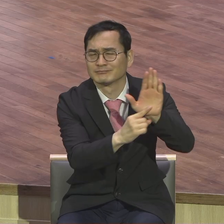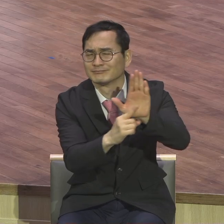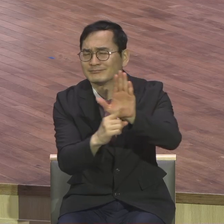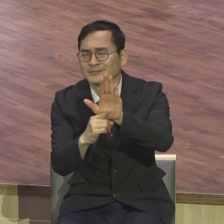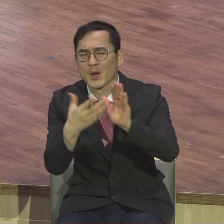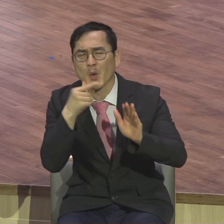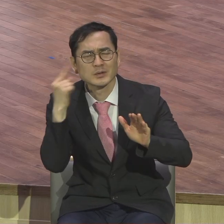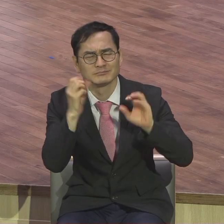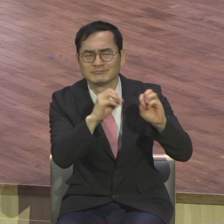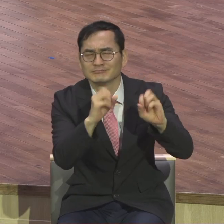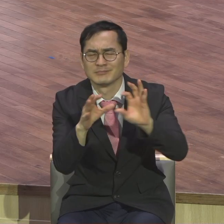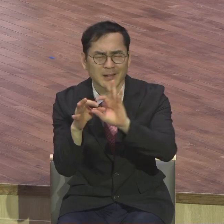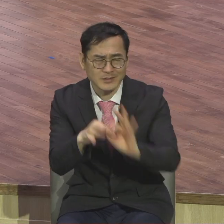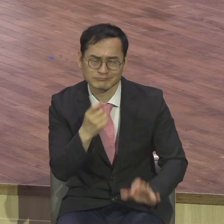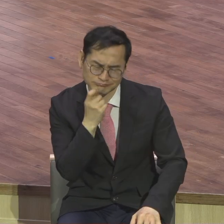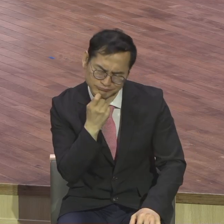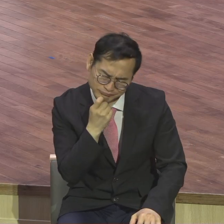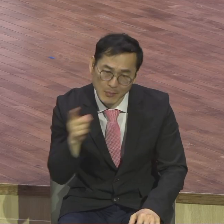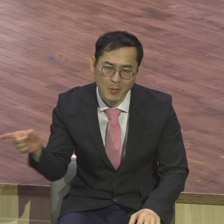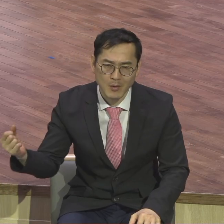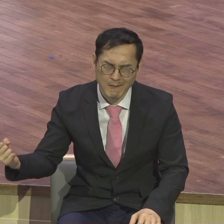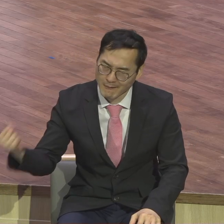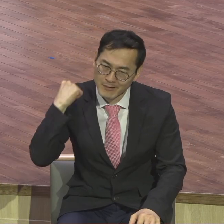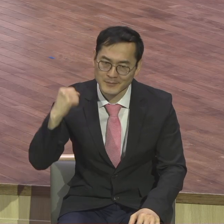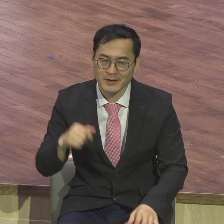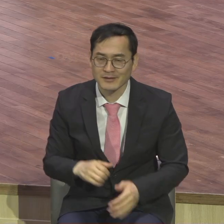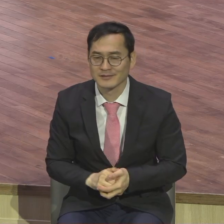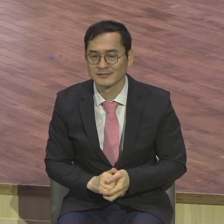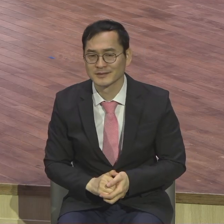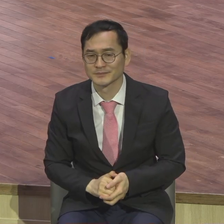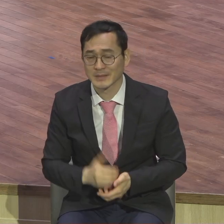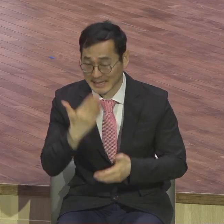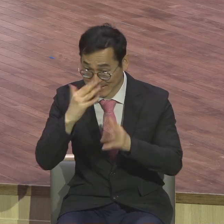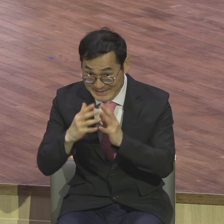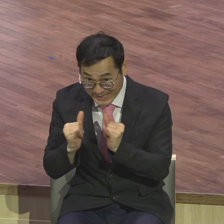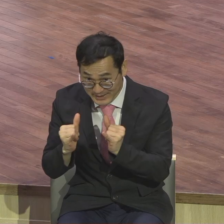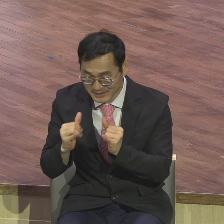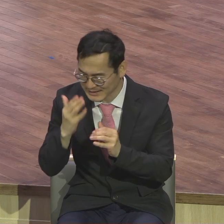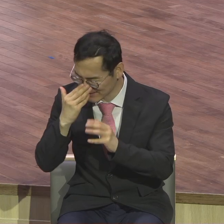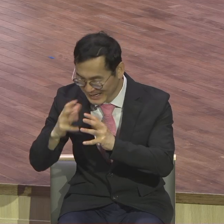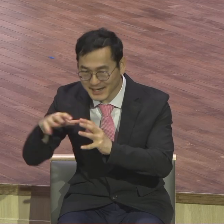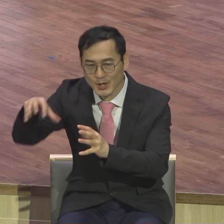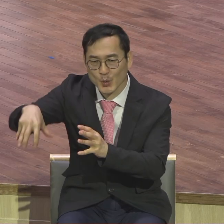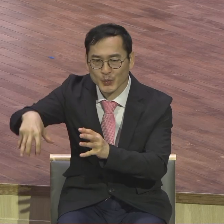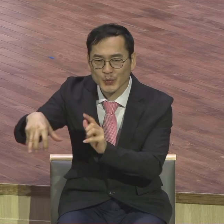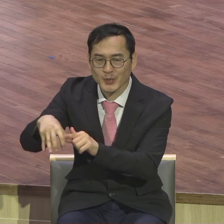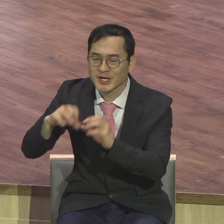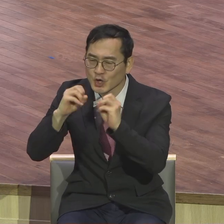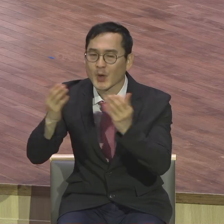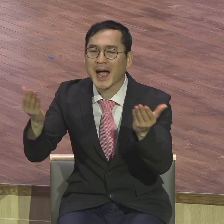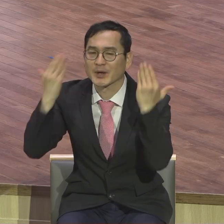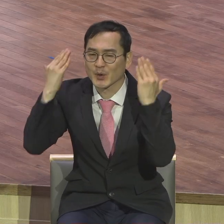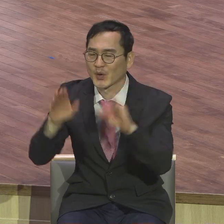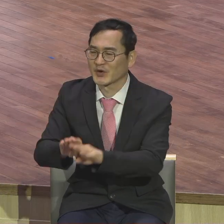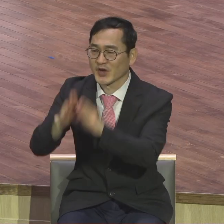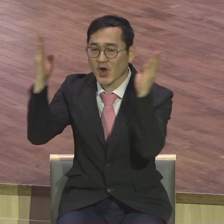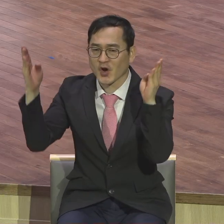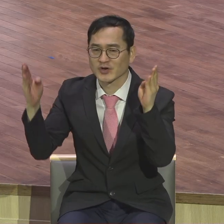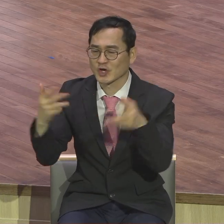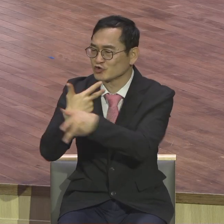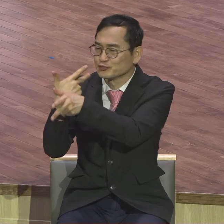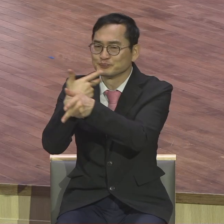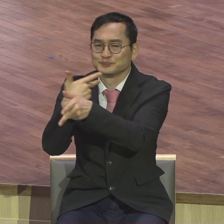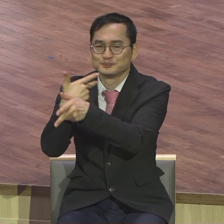그래 기도할 수 할 수 있겠고 절대 기도해 이스라엘의 지금 전두학교가 열렸는 그렇게 세계화가 됩니다.